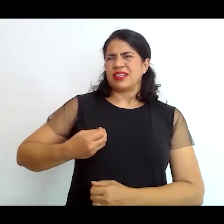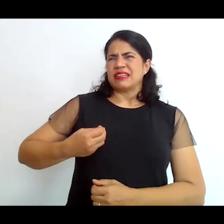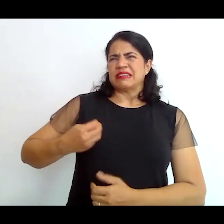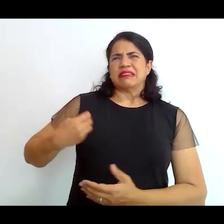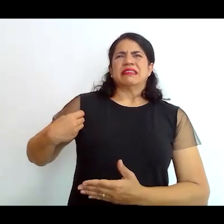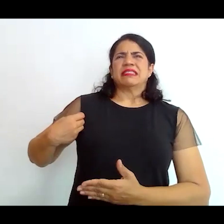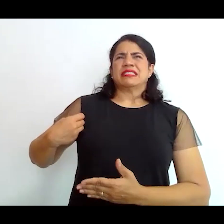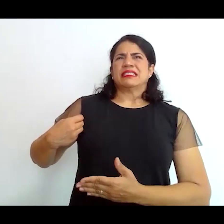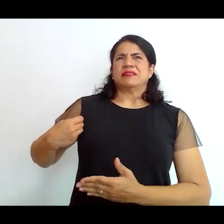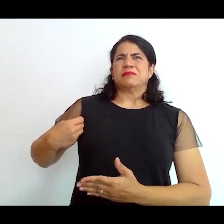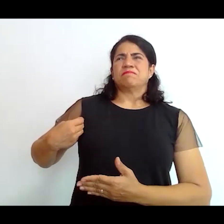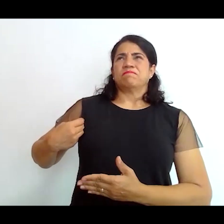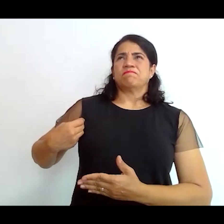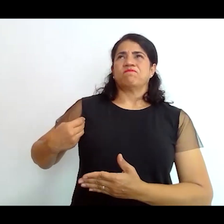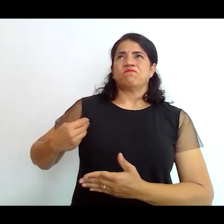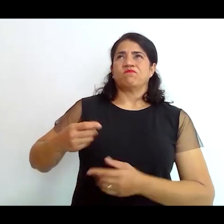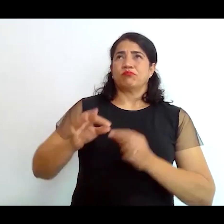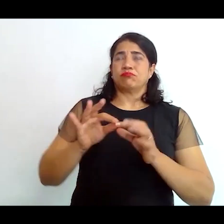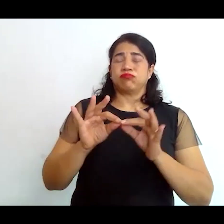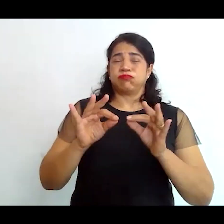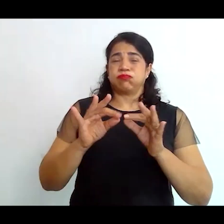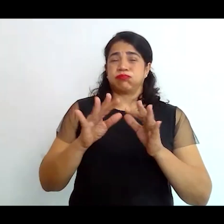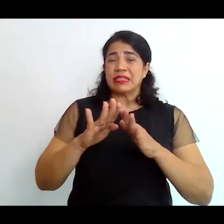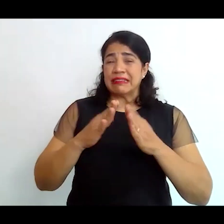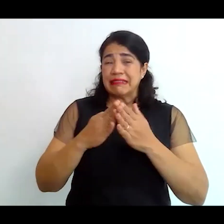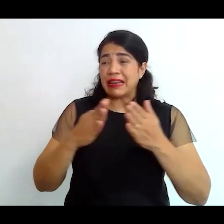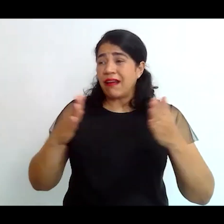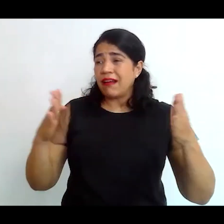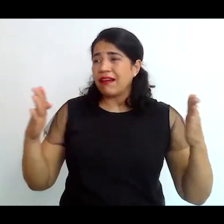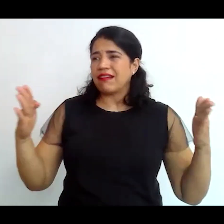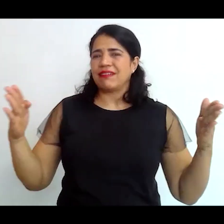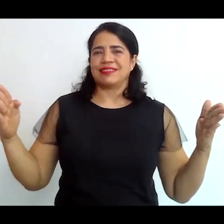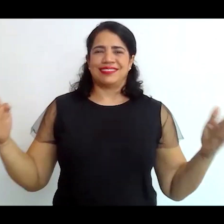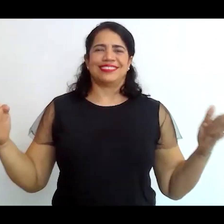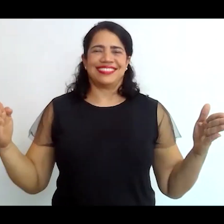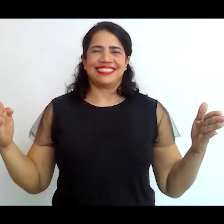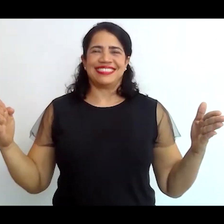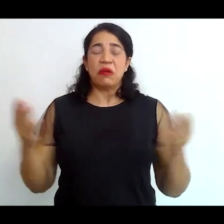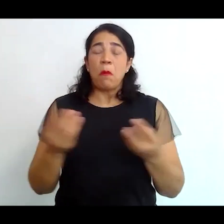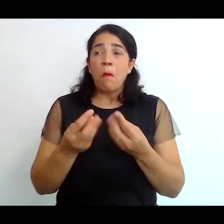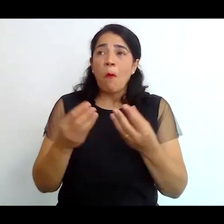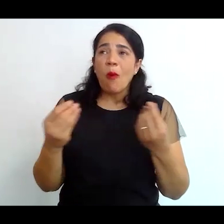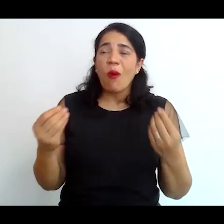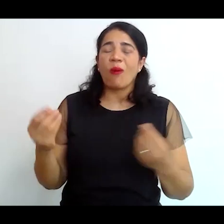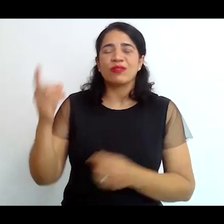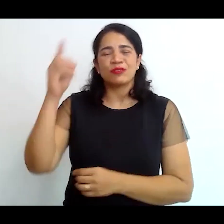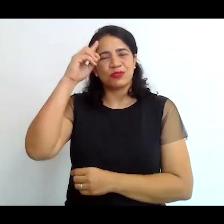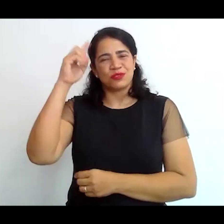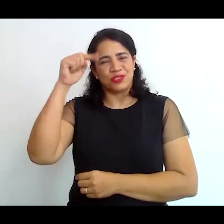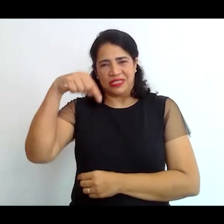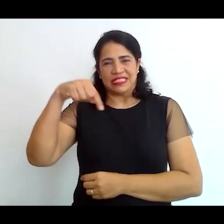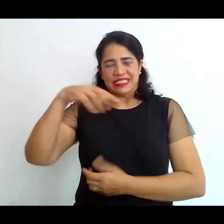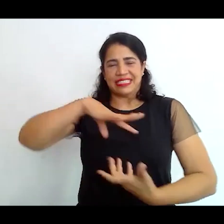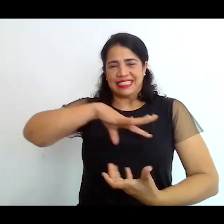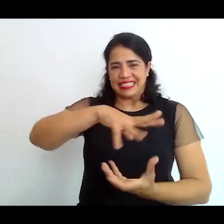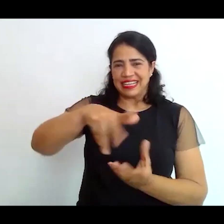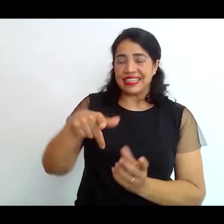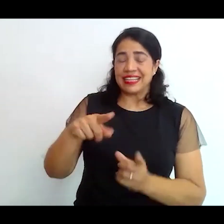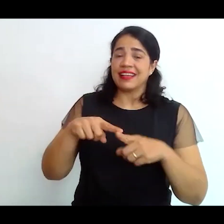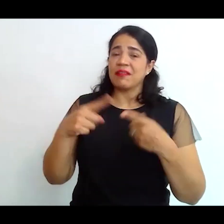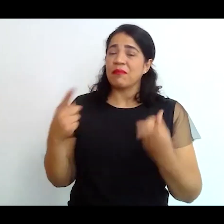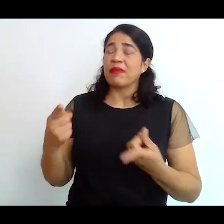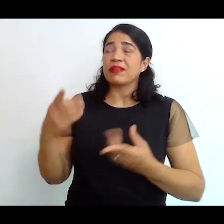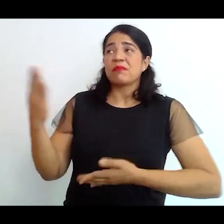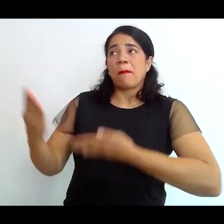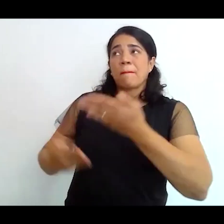vida é para desfrutar da boa terra, que é Cristo, que possui todas as riquezas da água, da graça. Volto lá